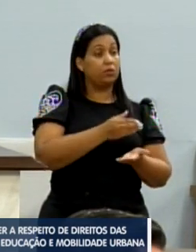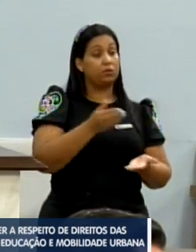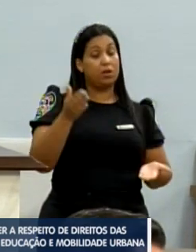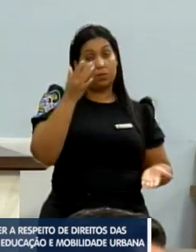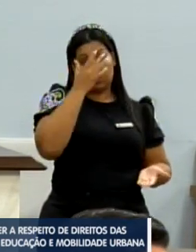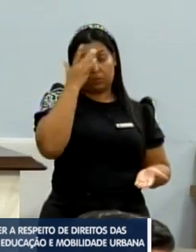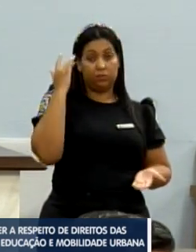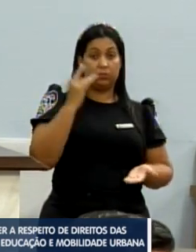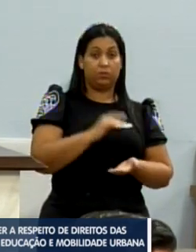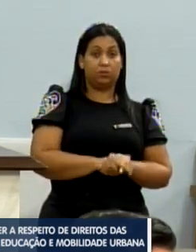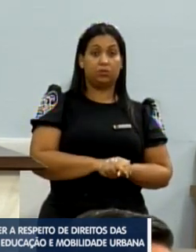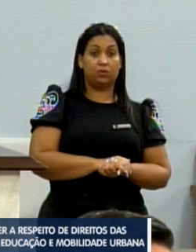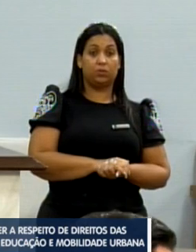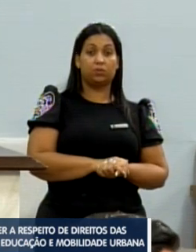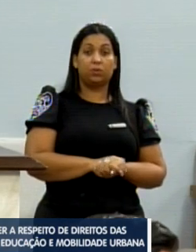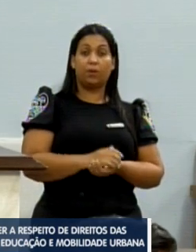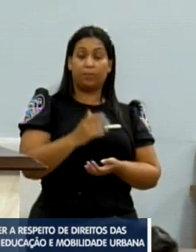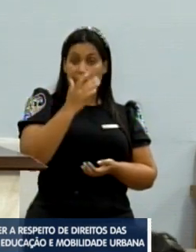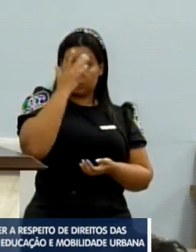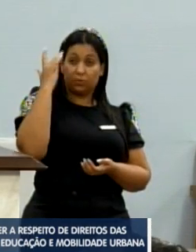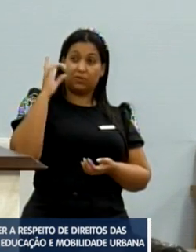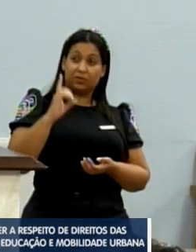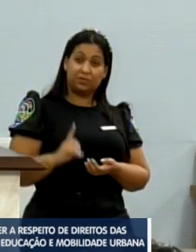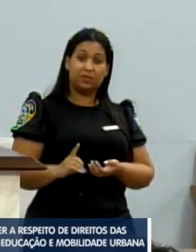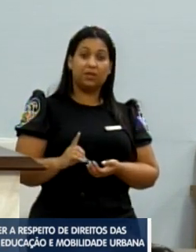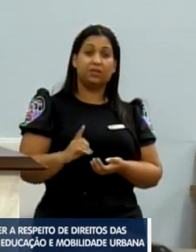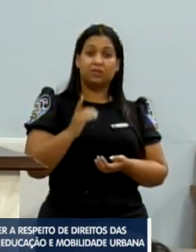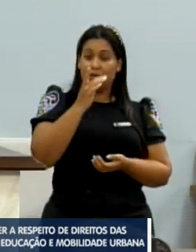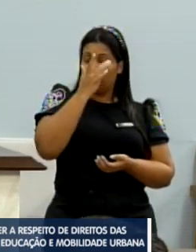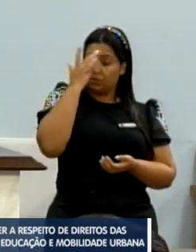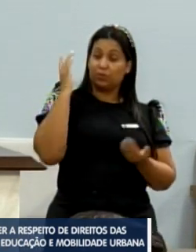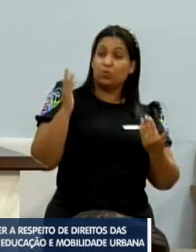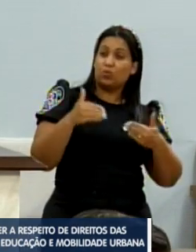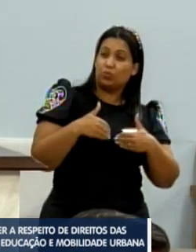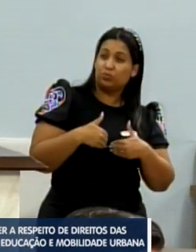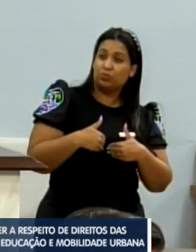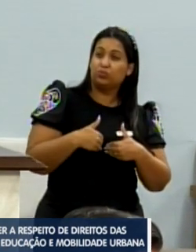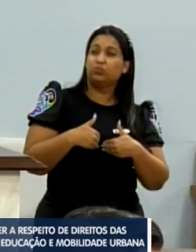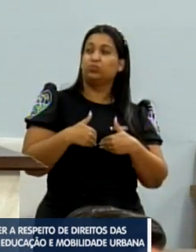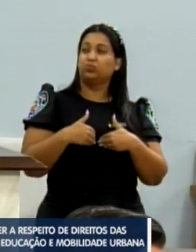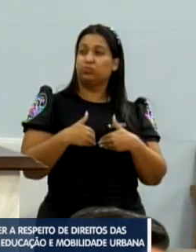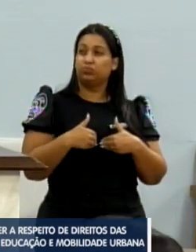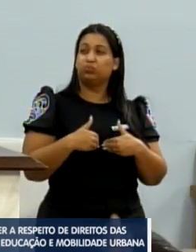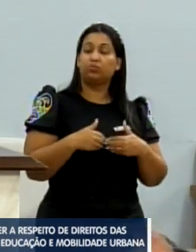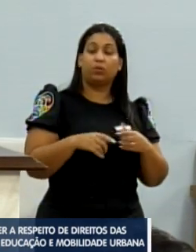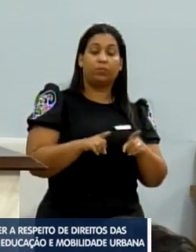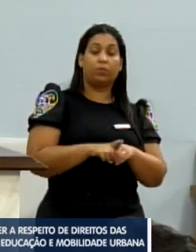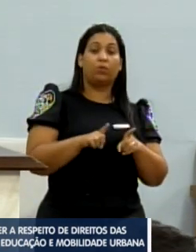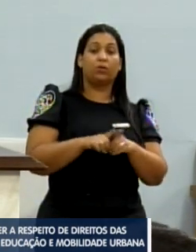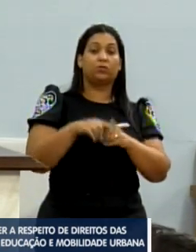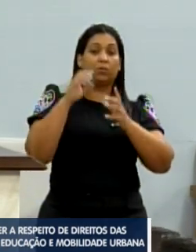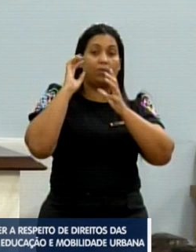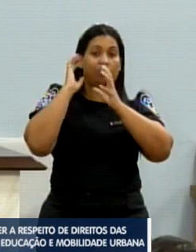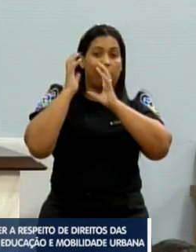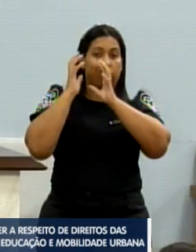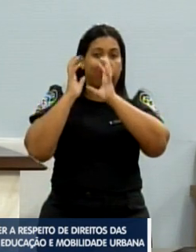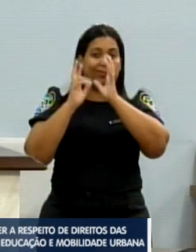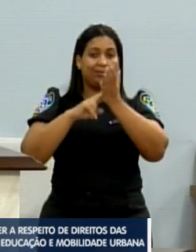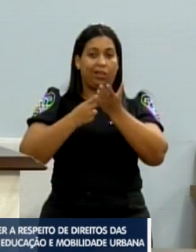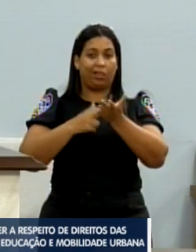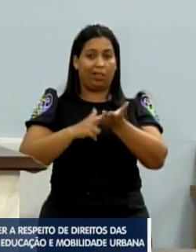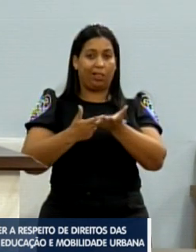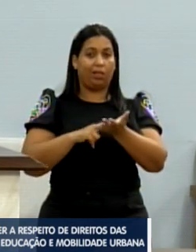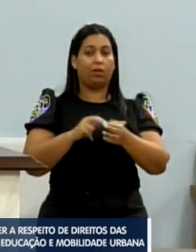pessoas? Pessoas com deficiência, pessoas autistas, que sofrem muitas vezes convulsão, senhor presidente, por